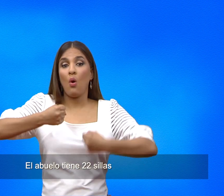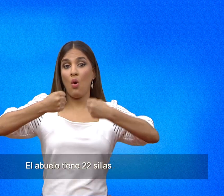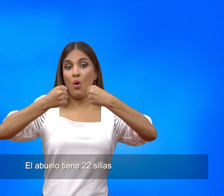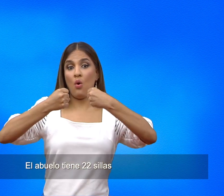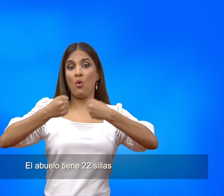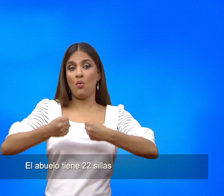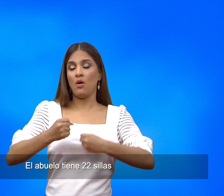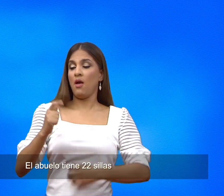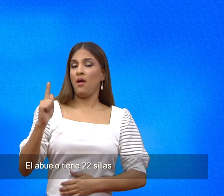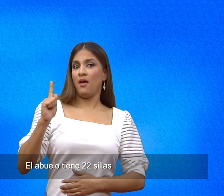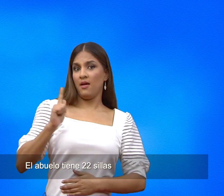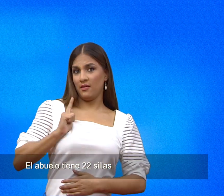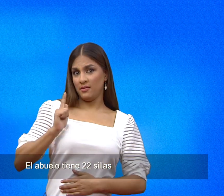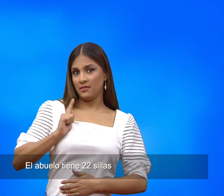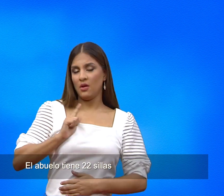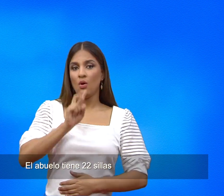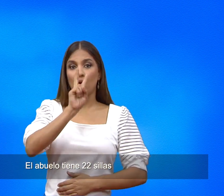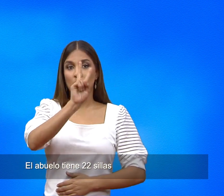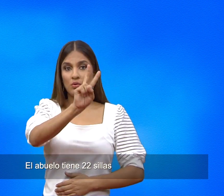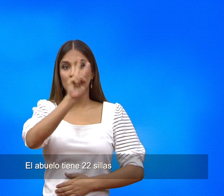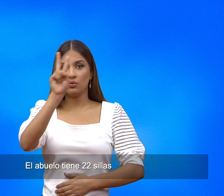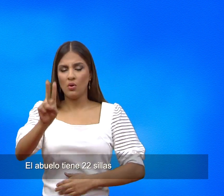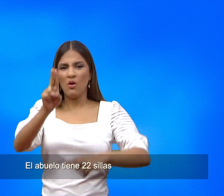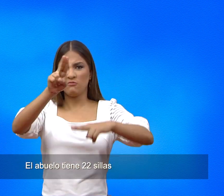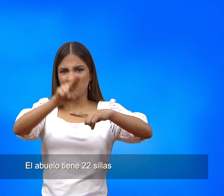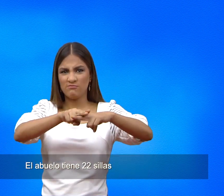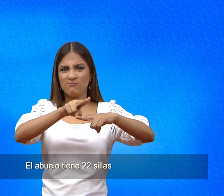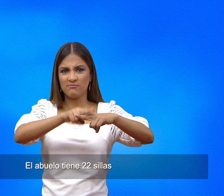el abuelo tiene 22 sillas